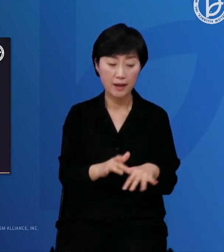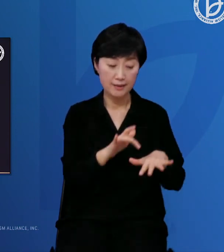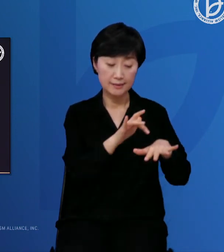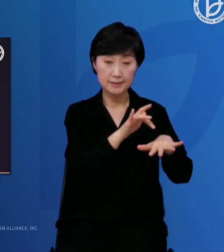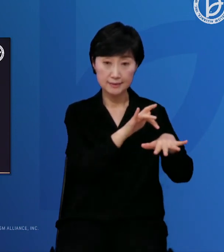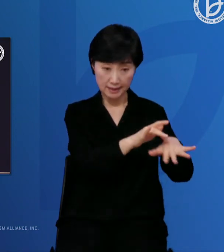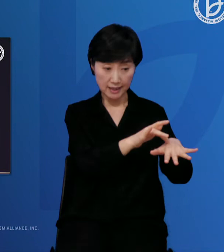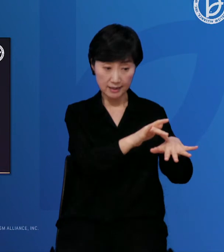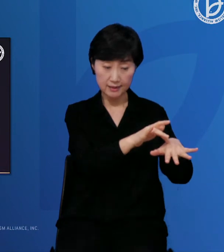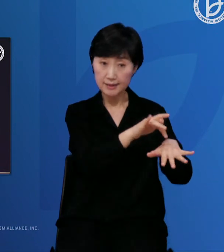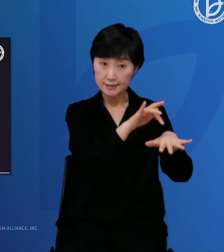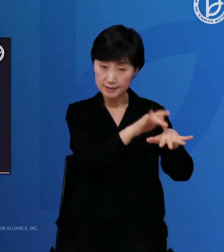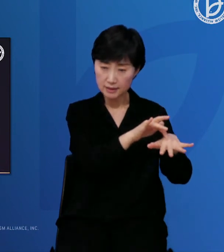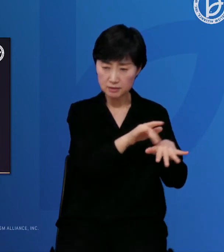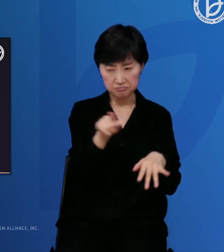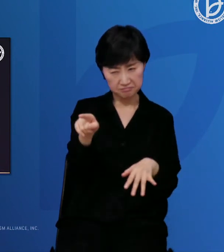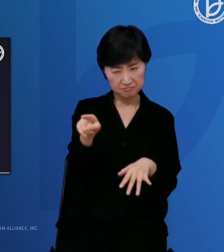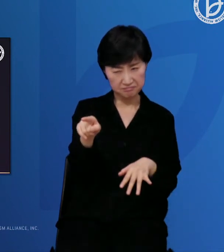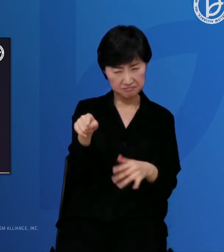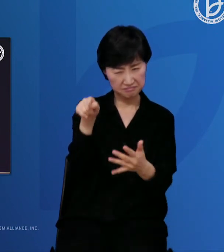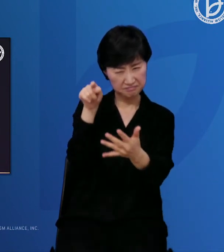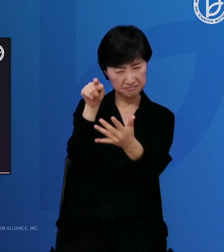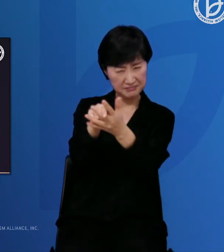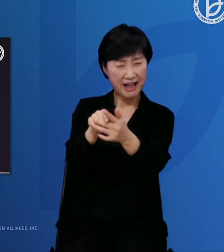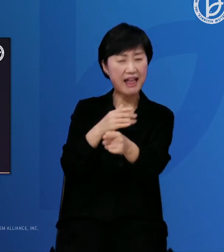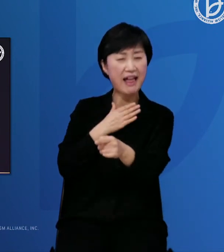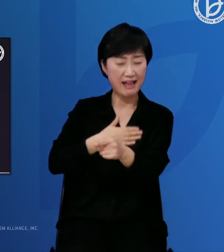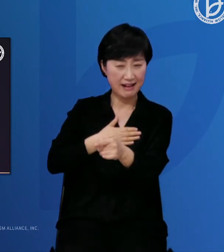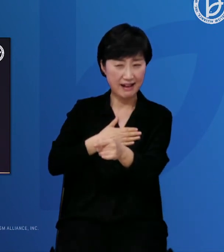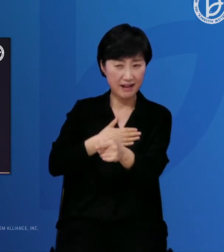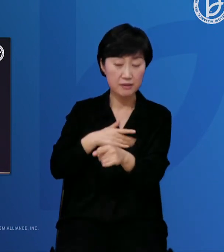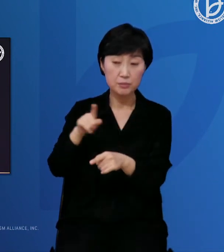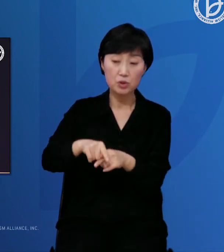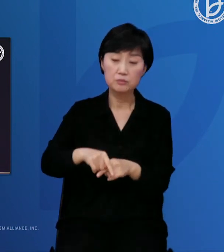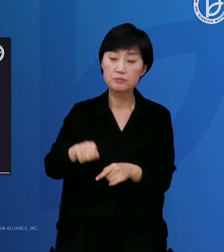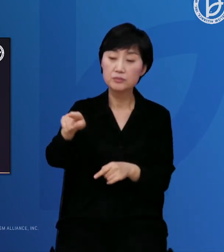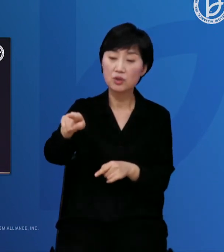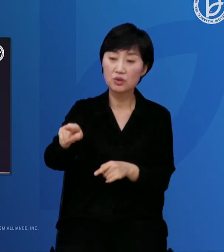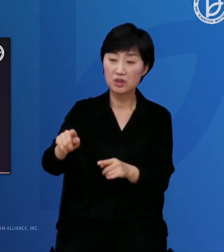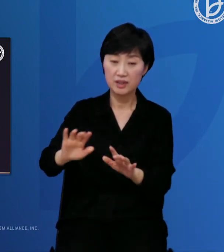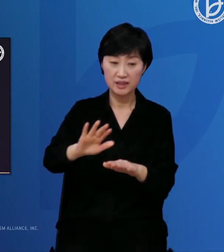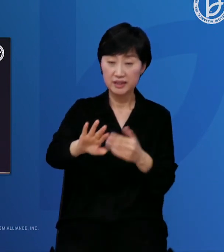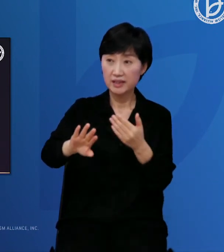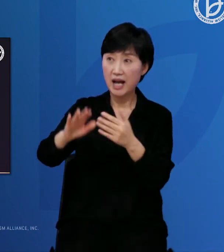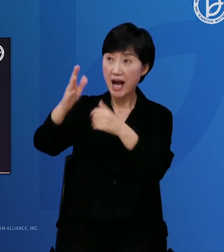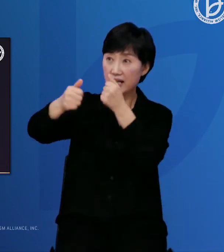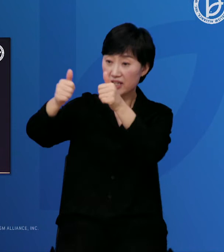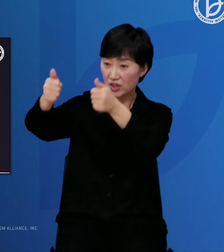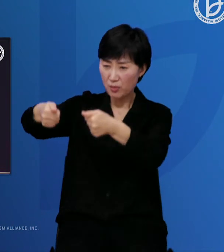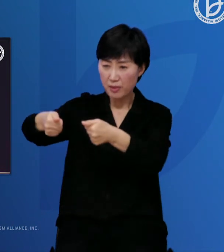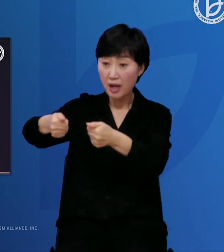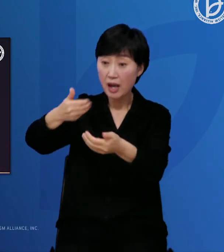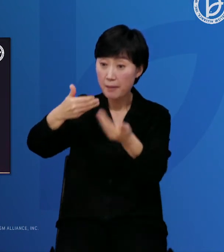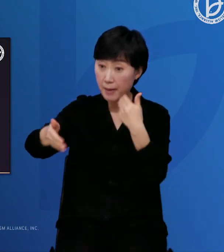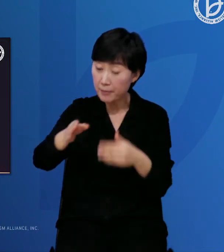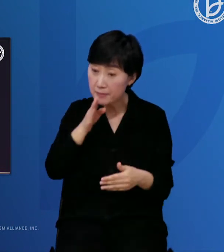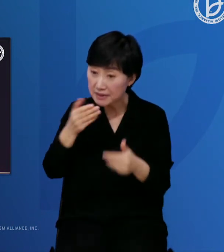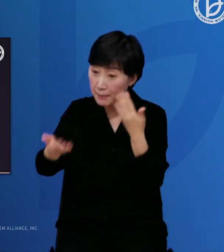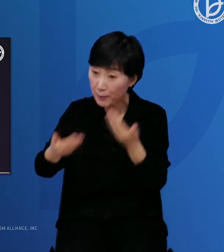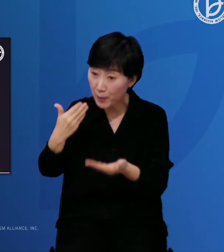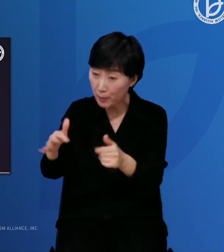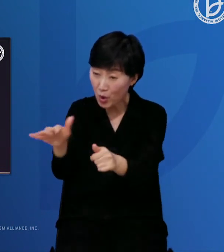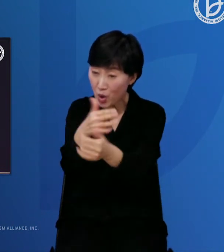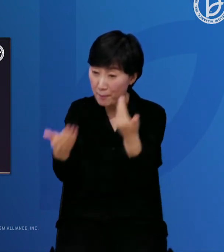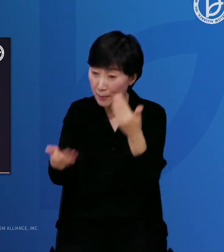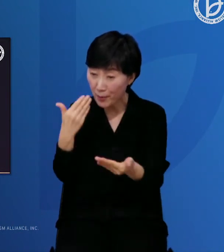사단이요 절묘한 걸 던져서요 경배 대상을 바꾸라 이 말이에요. Satan works in such a cunning manner to change the object